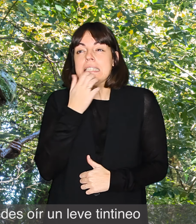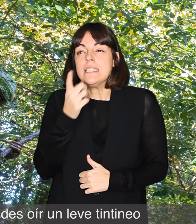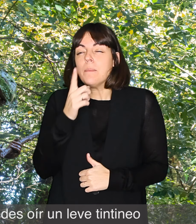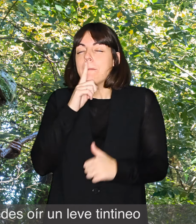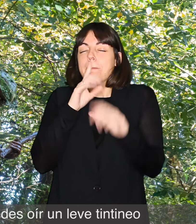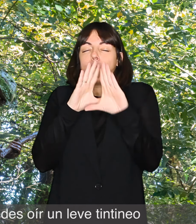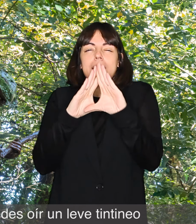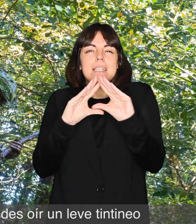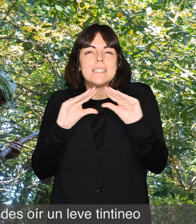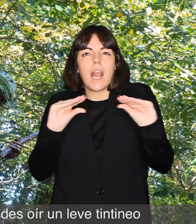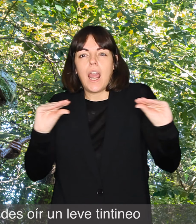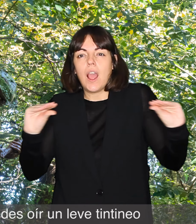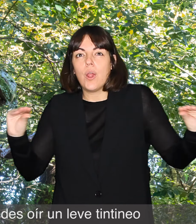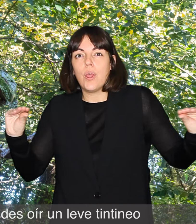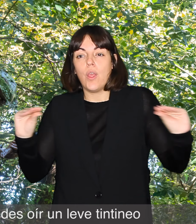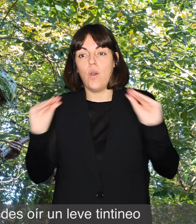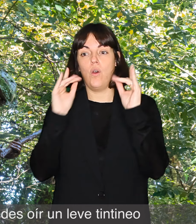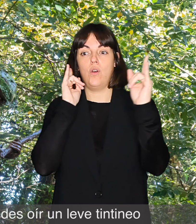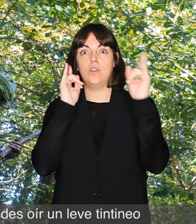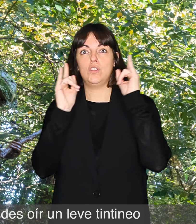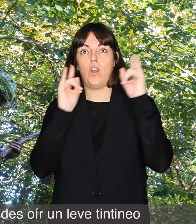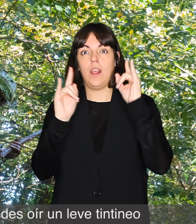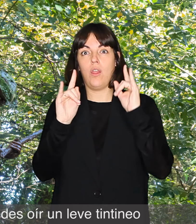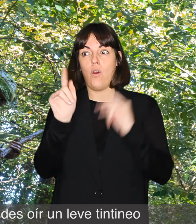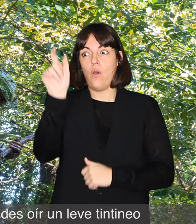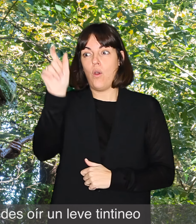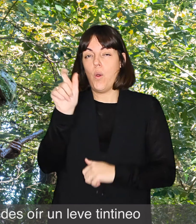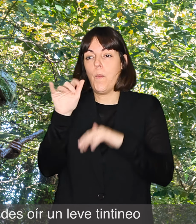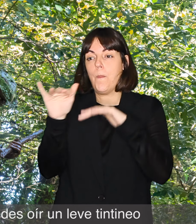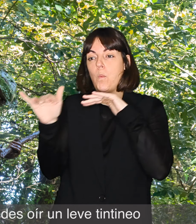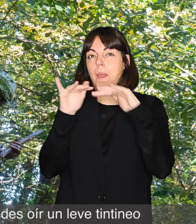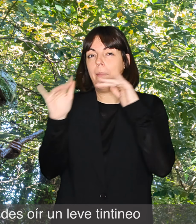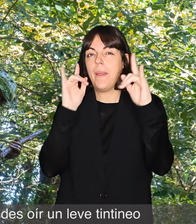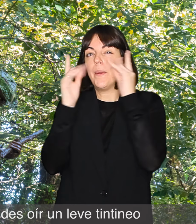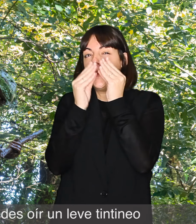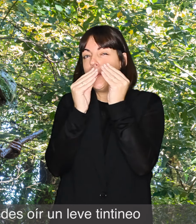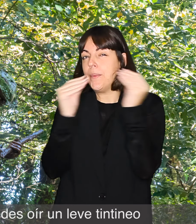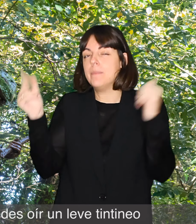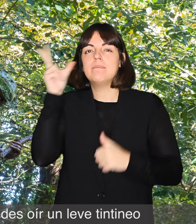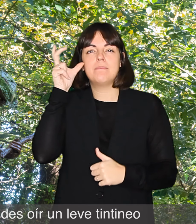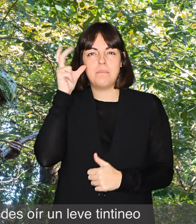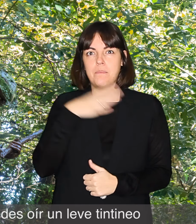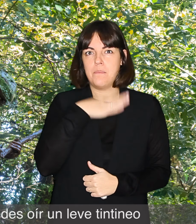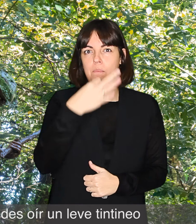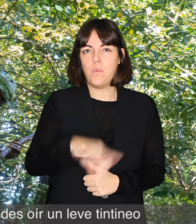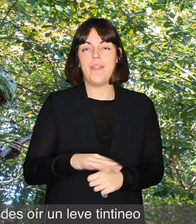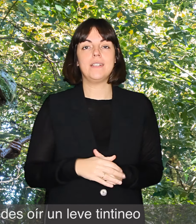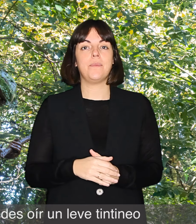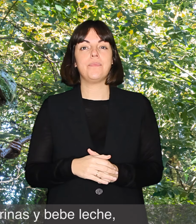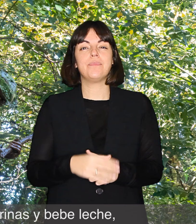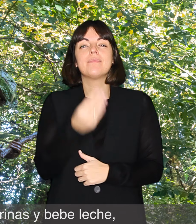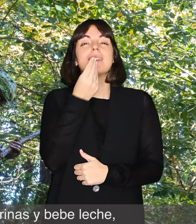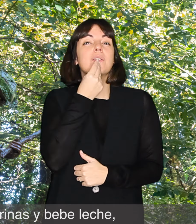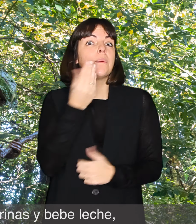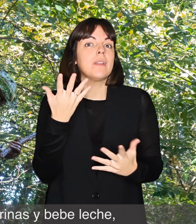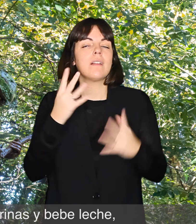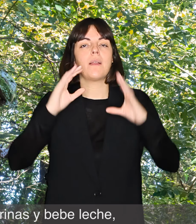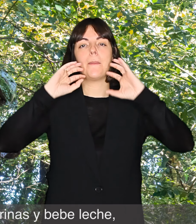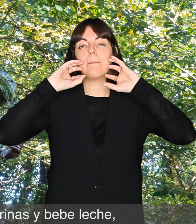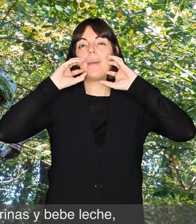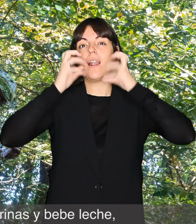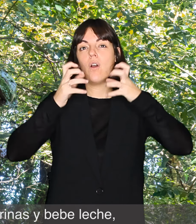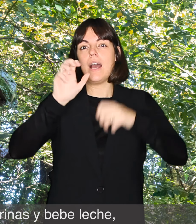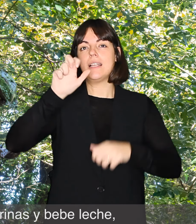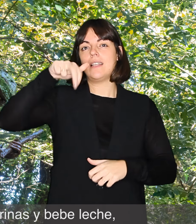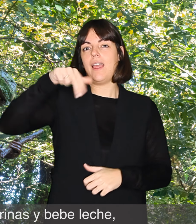silencio, igual puedes oír un leve tintineo que hacen cuando se mueven. Se alimenta de panojas